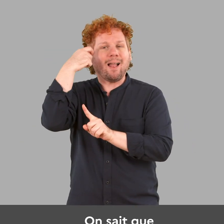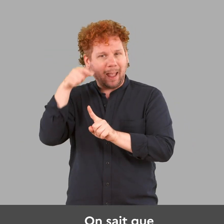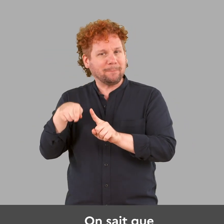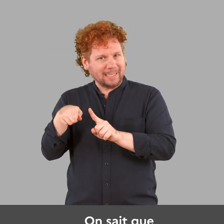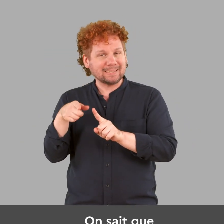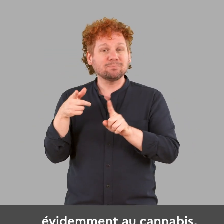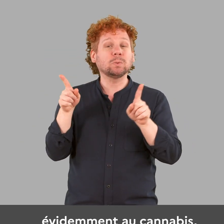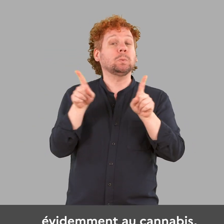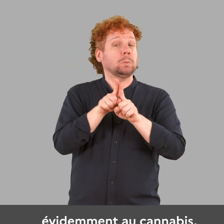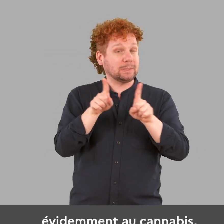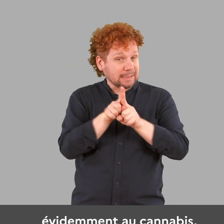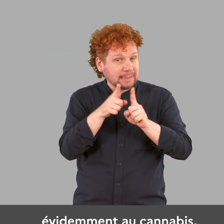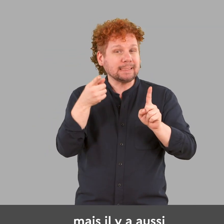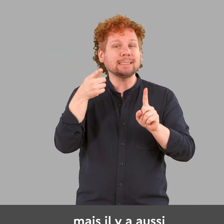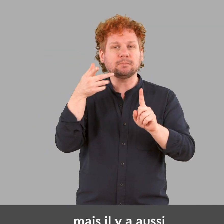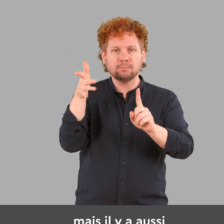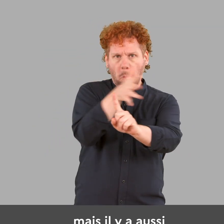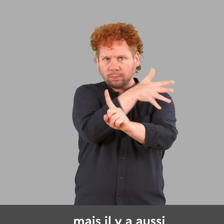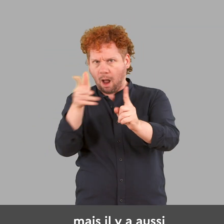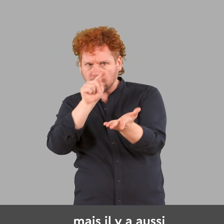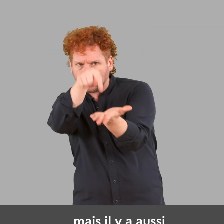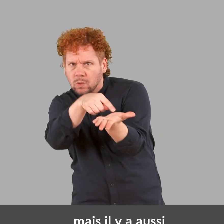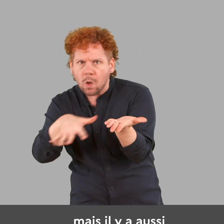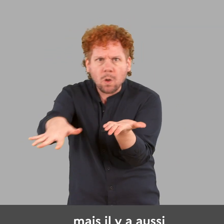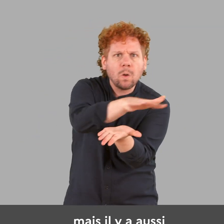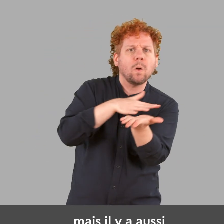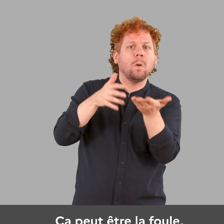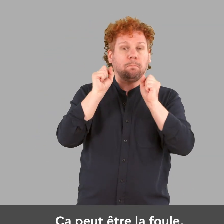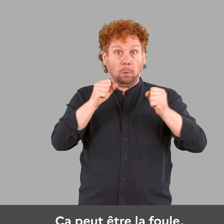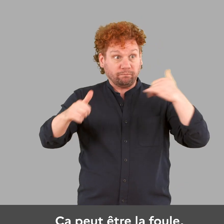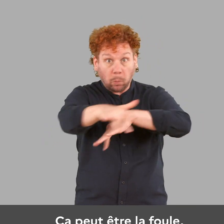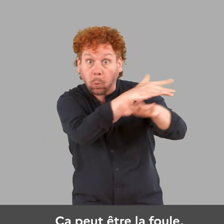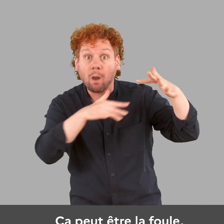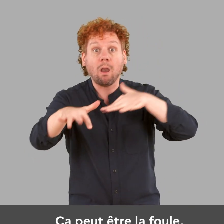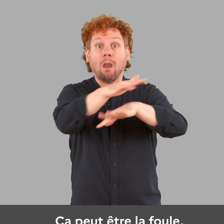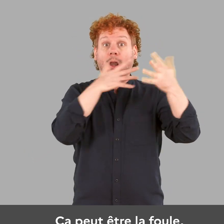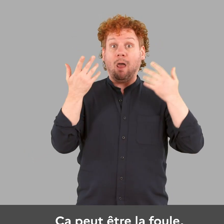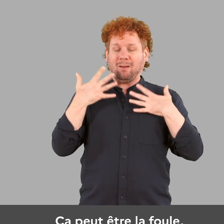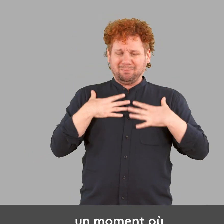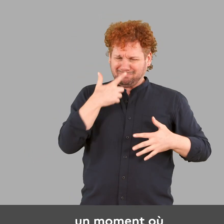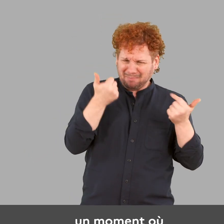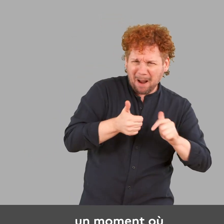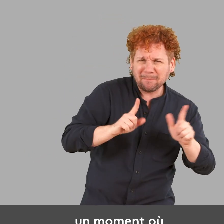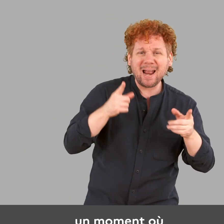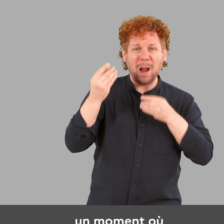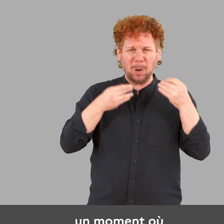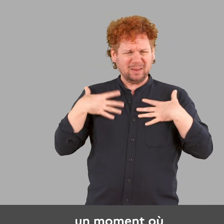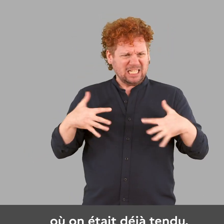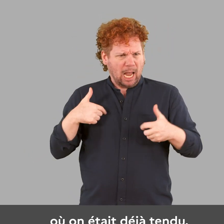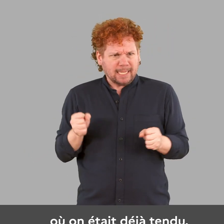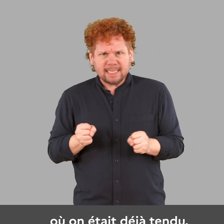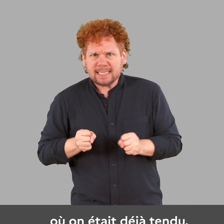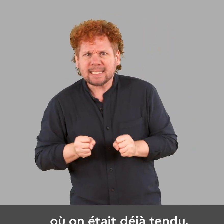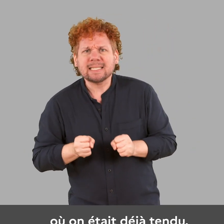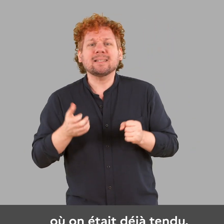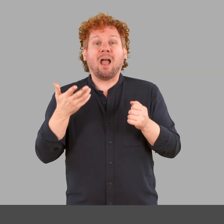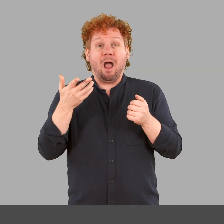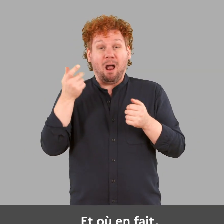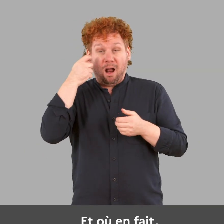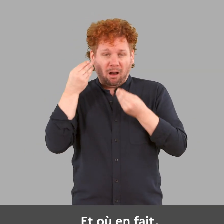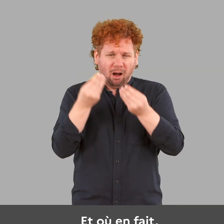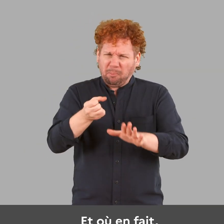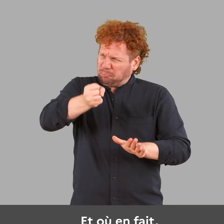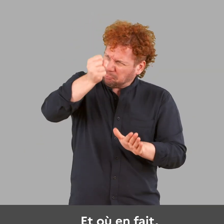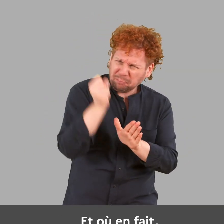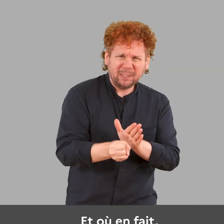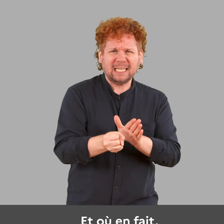que c'est en partie lié évidemment au cannabis, mais il y a aussi des éléments de contexte. Ça peut être la foule, un moment où on se sent pas bien, on était déjà tendu,